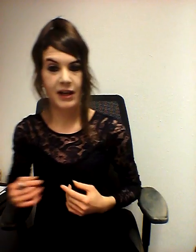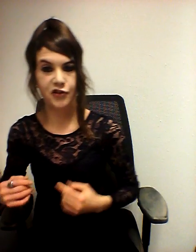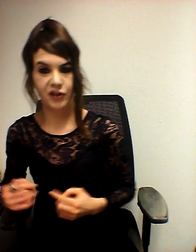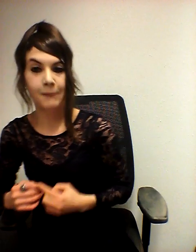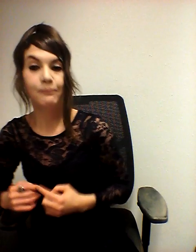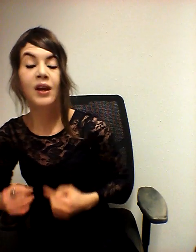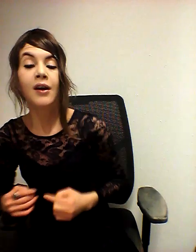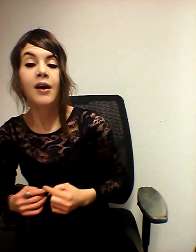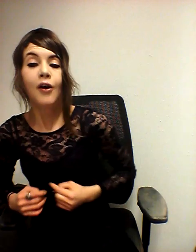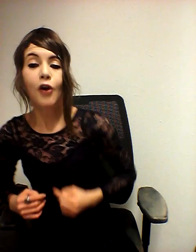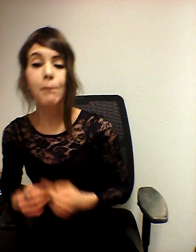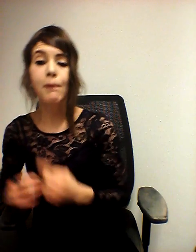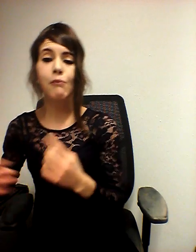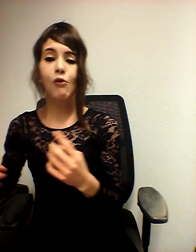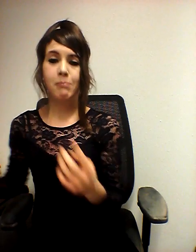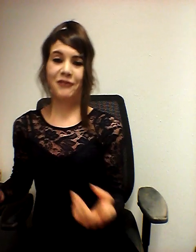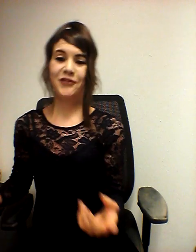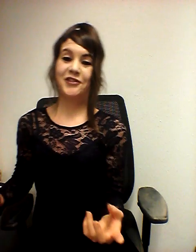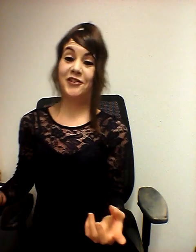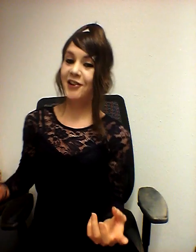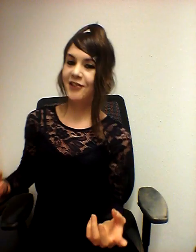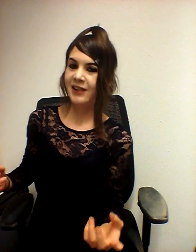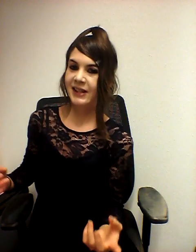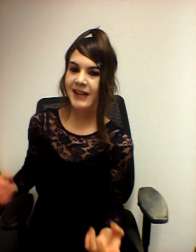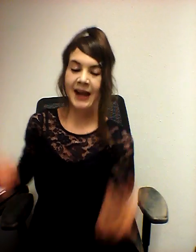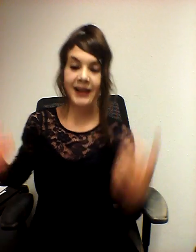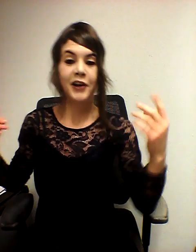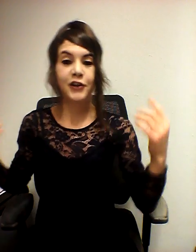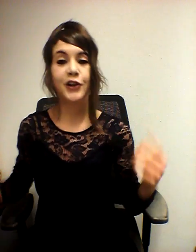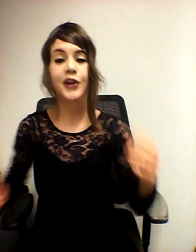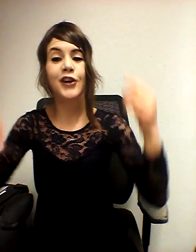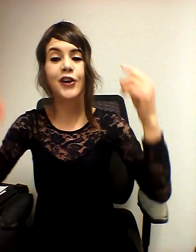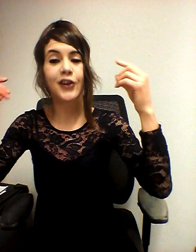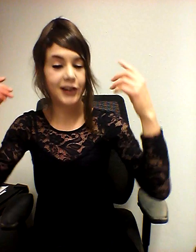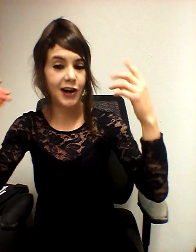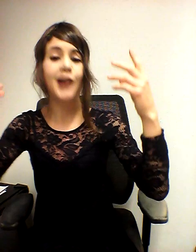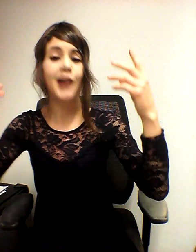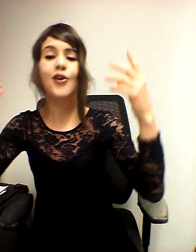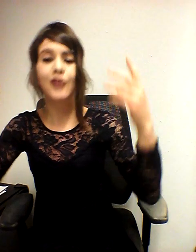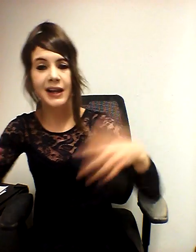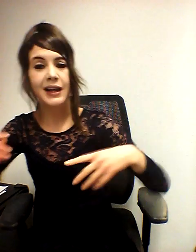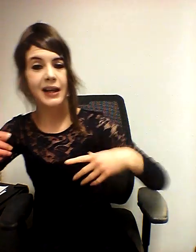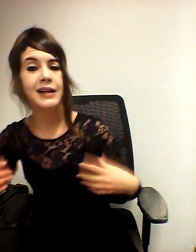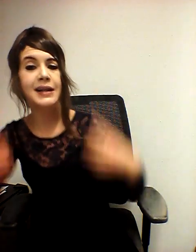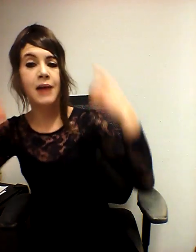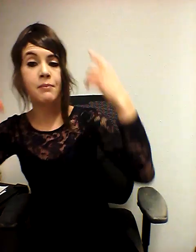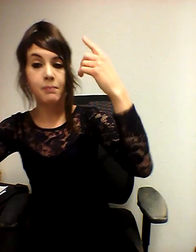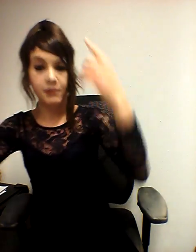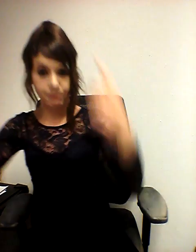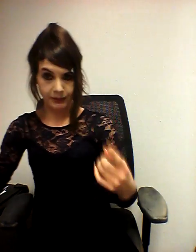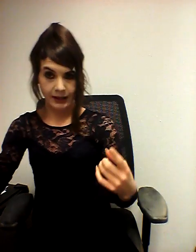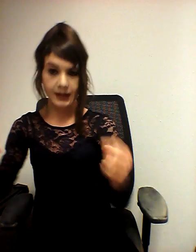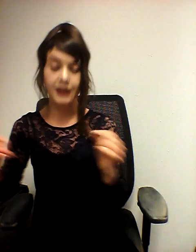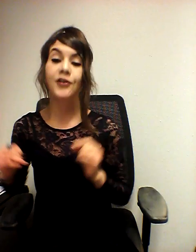aanwezig op het moment dat jij je calorieinname beperkt